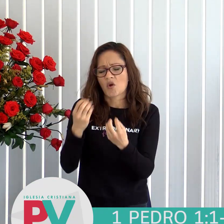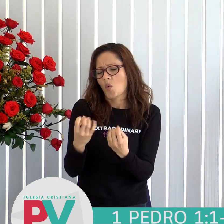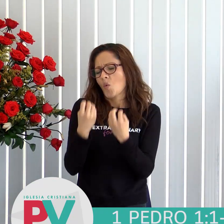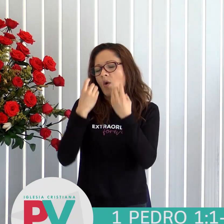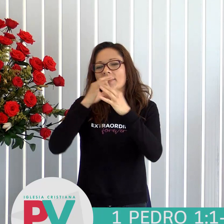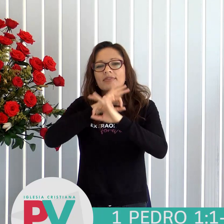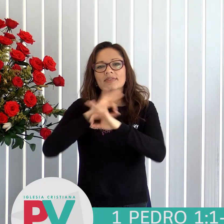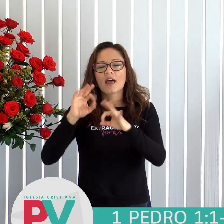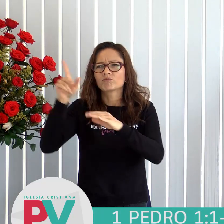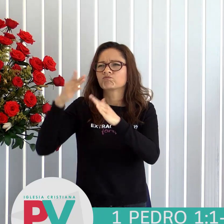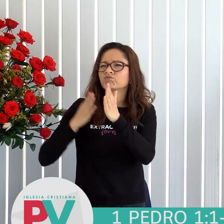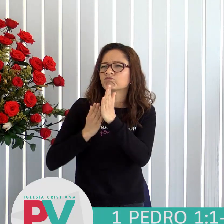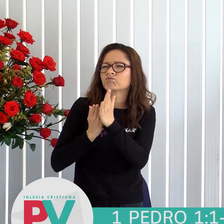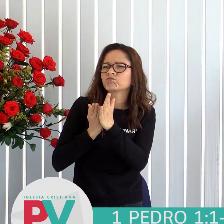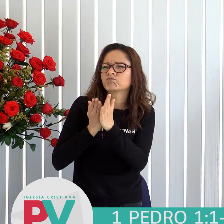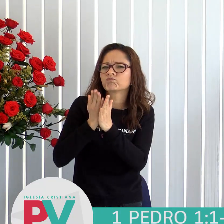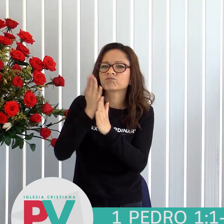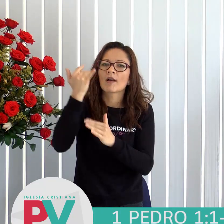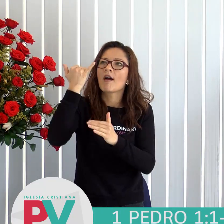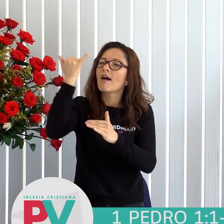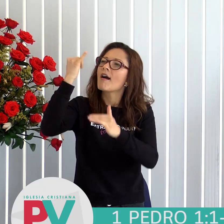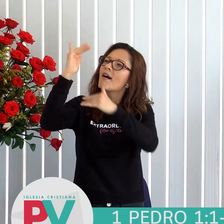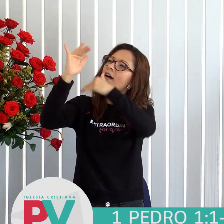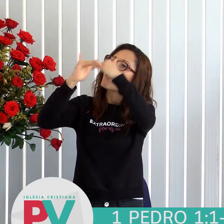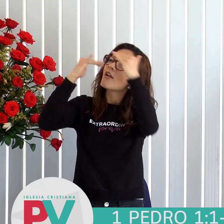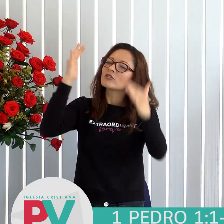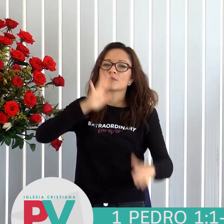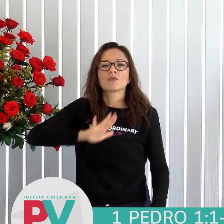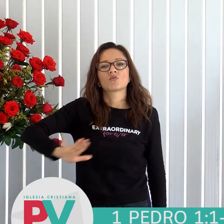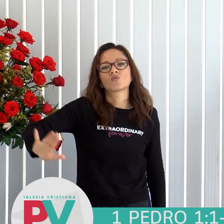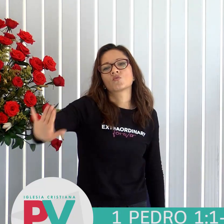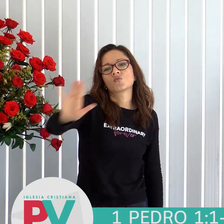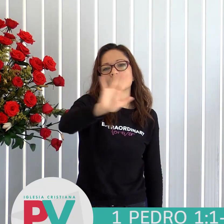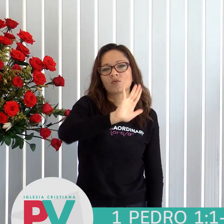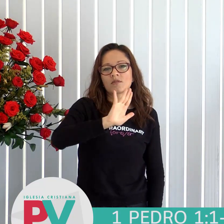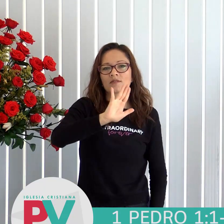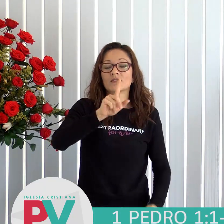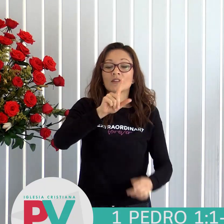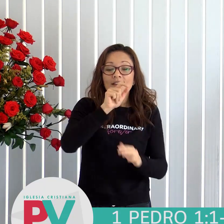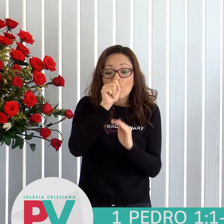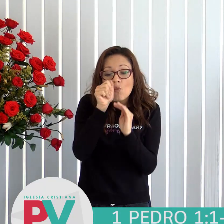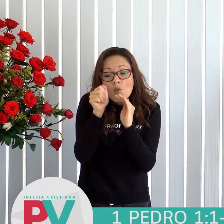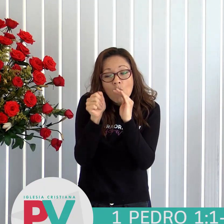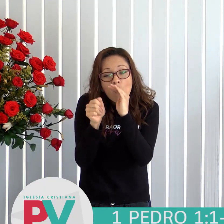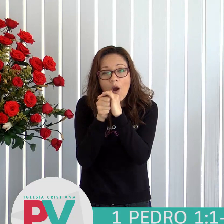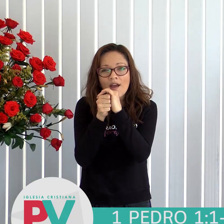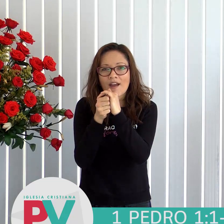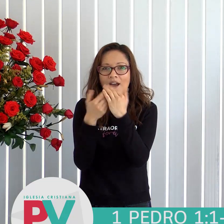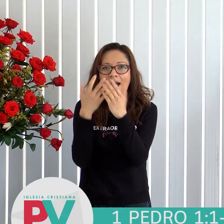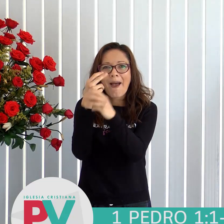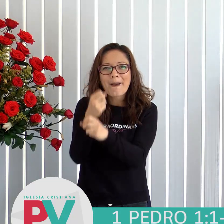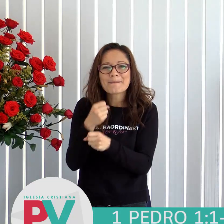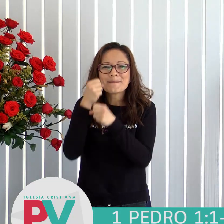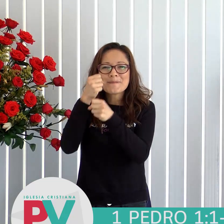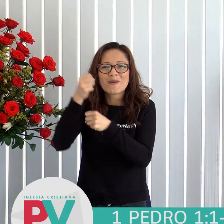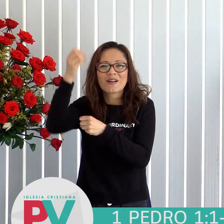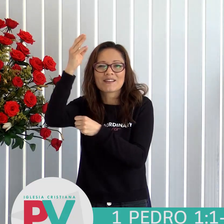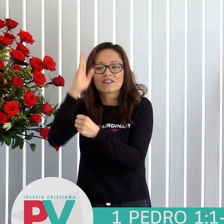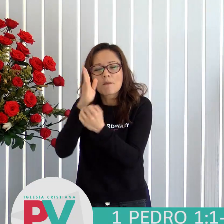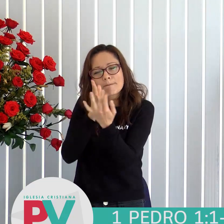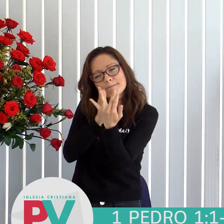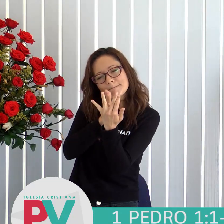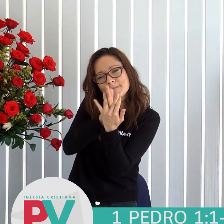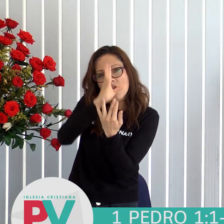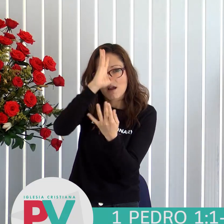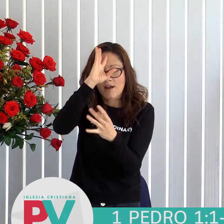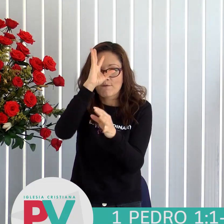inmarcesible, reservada en los cielos para vosotros, que sois guardados por el poder de Dios mediante